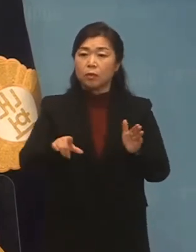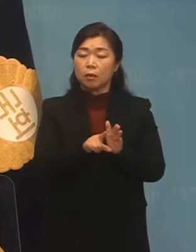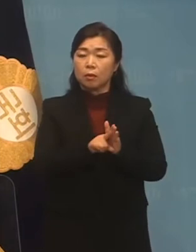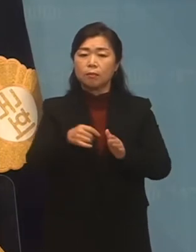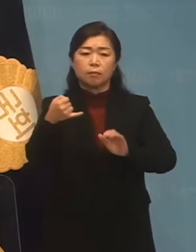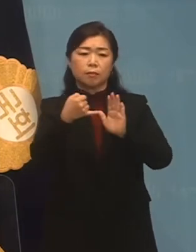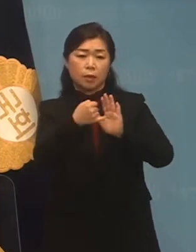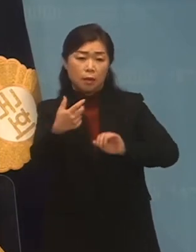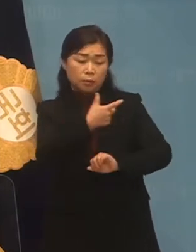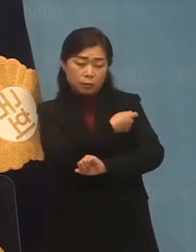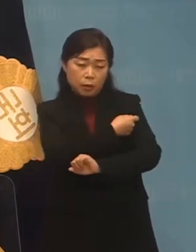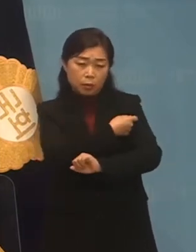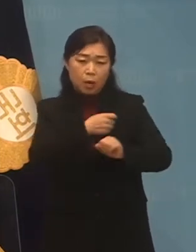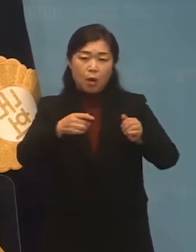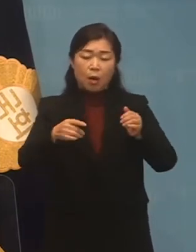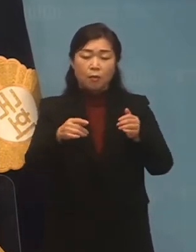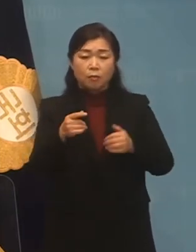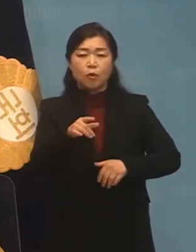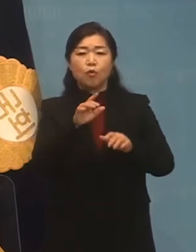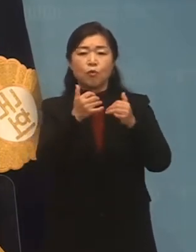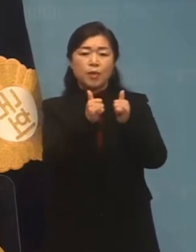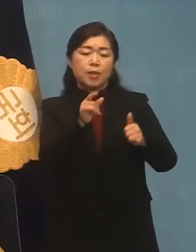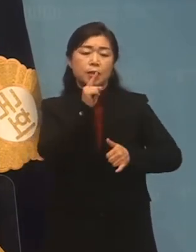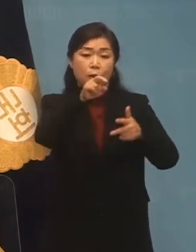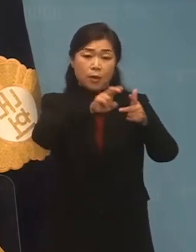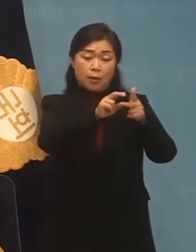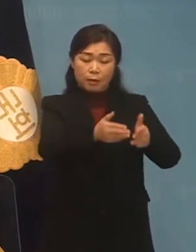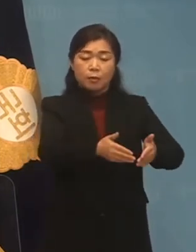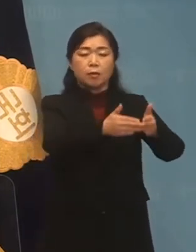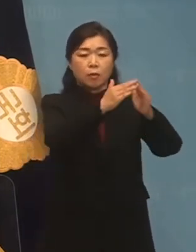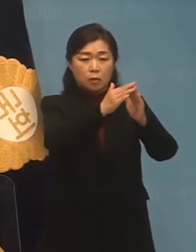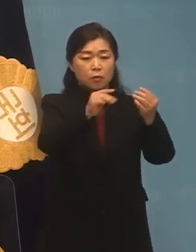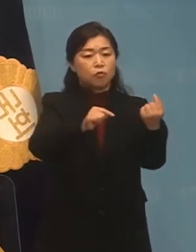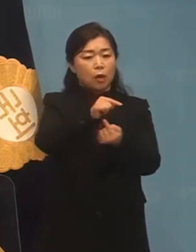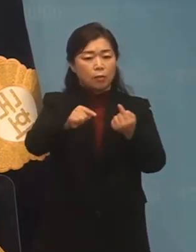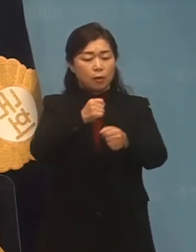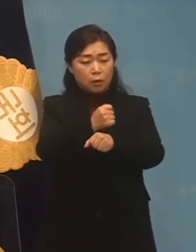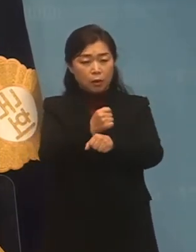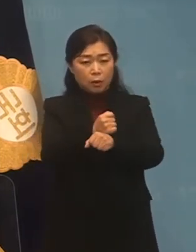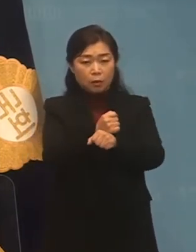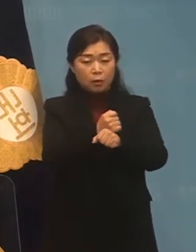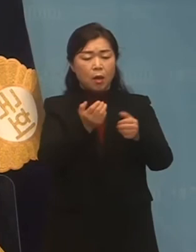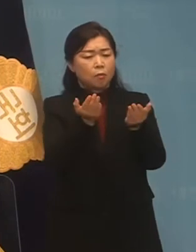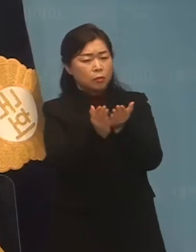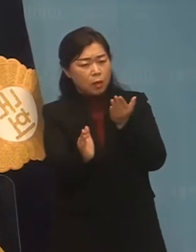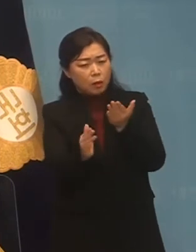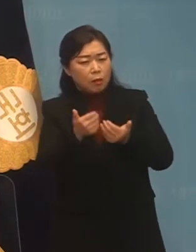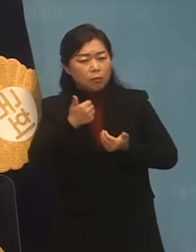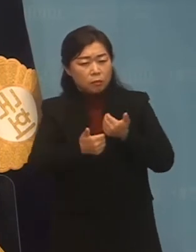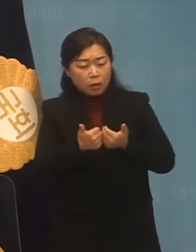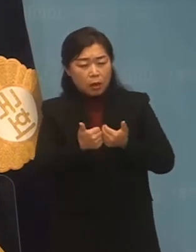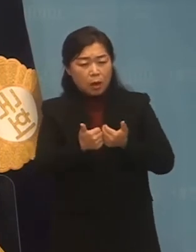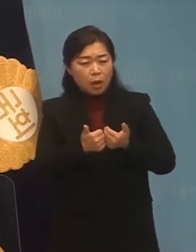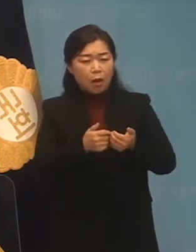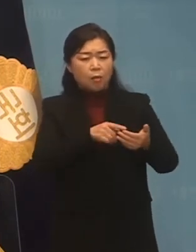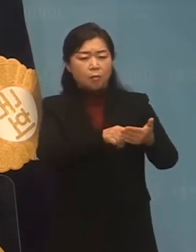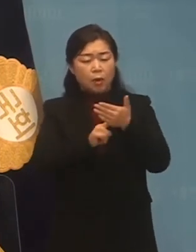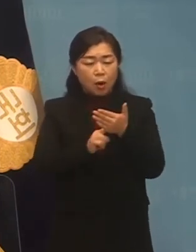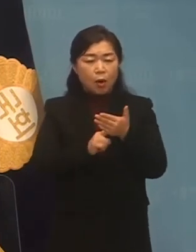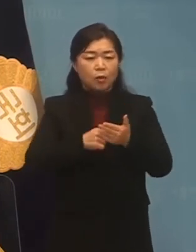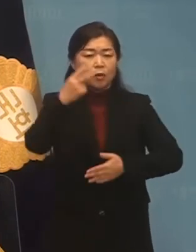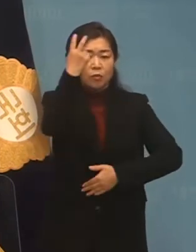부작용 국민신고센터를 설치 운영하겠습니다. 부작용과 이상 반응 수집,